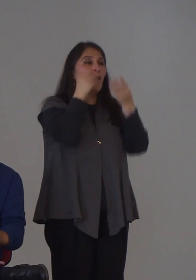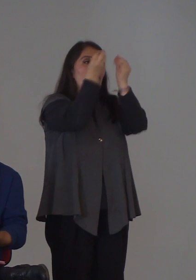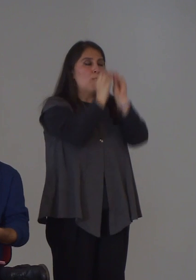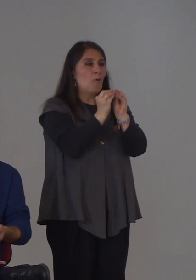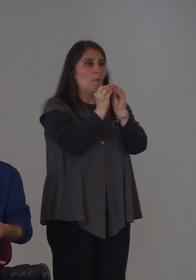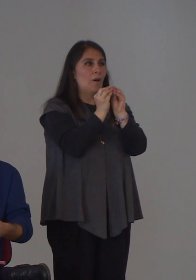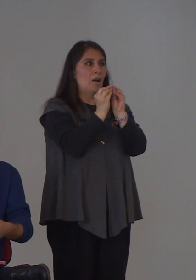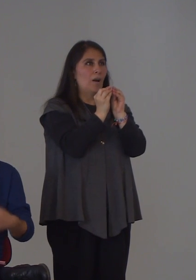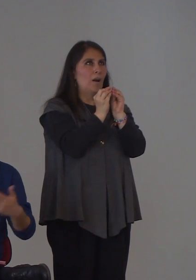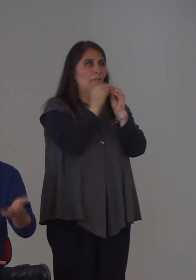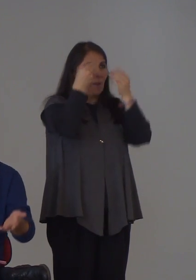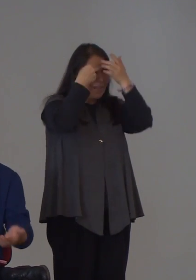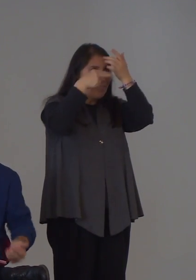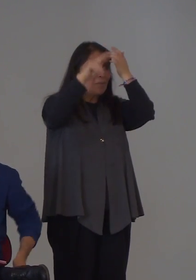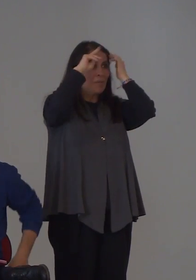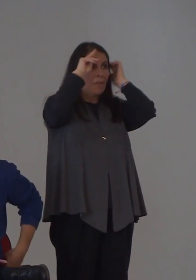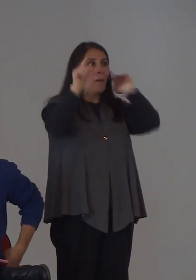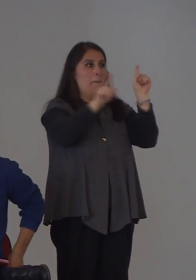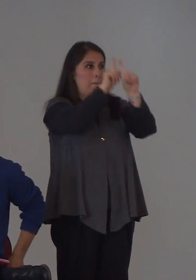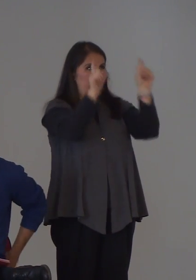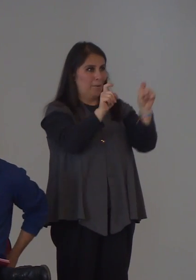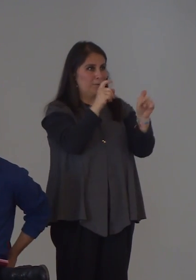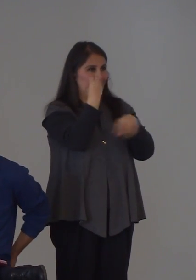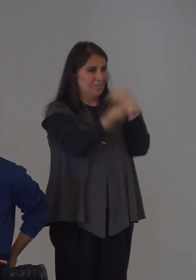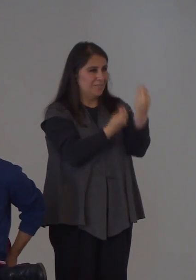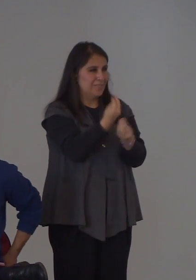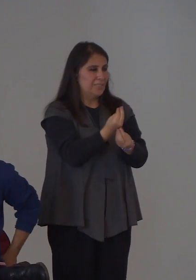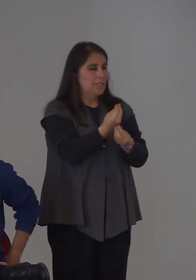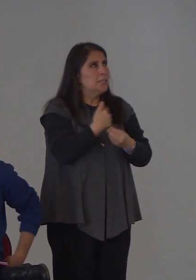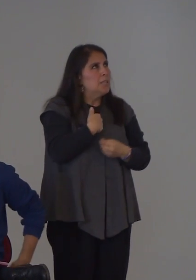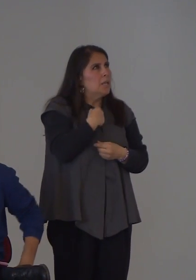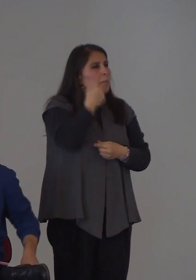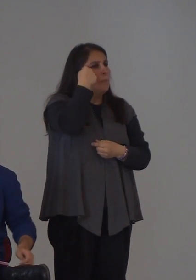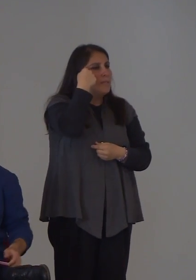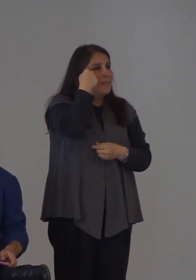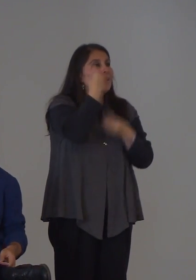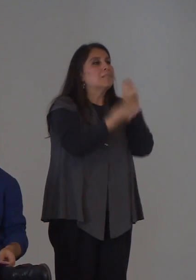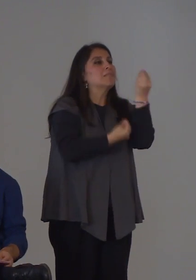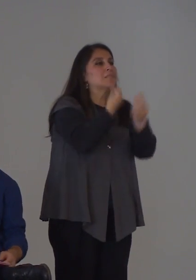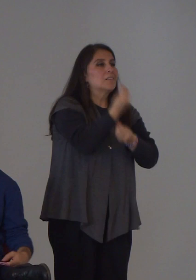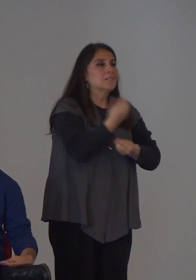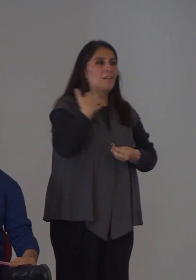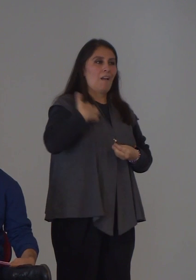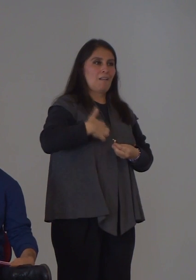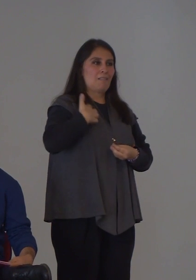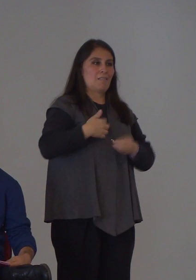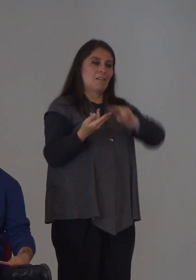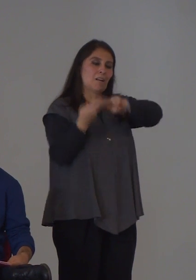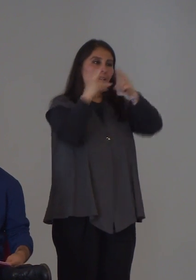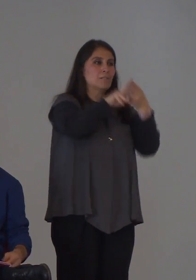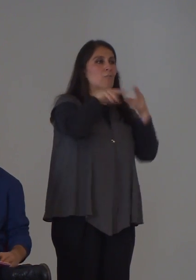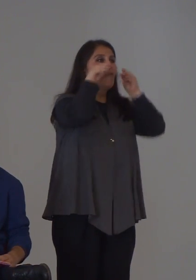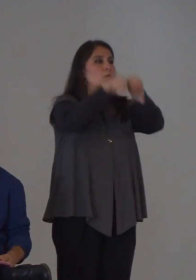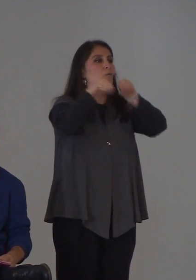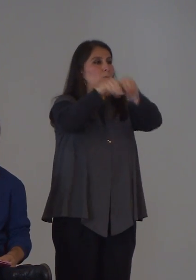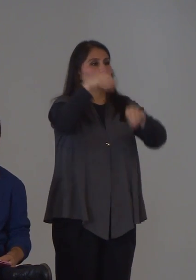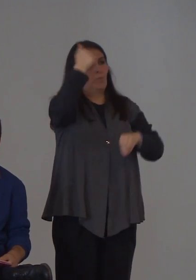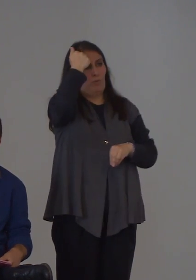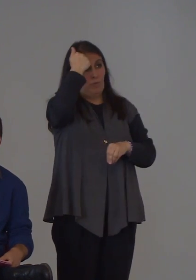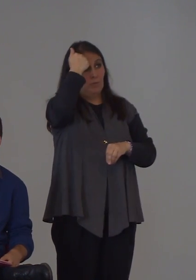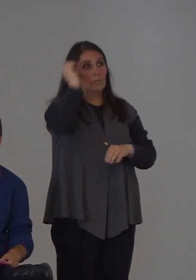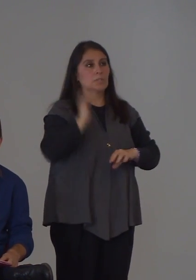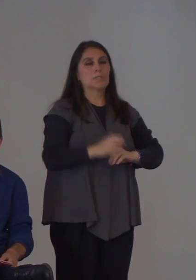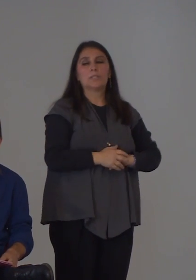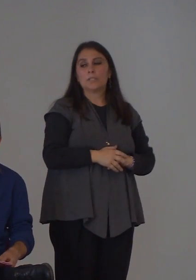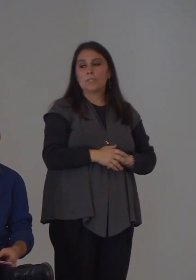que interprete esta pregunta es contando un poco qué se piensa o qué se hace en la Argentina en este momento respecto de la formación docente, cuál es un poco